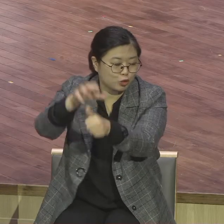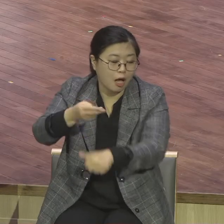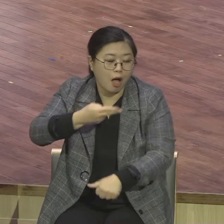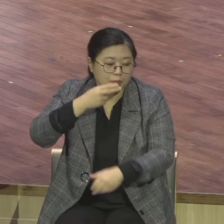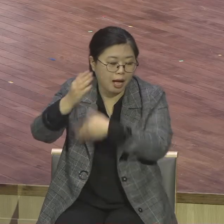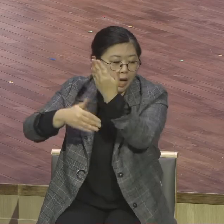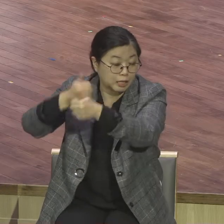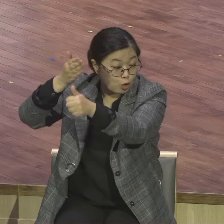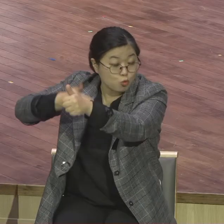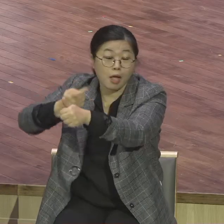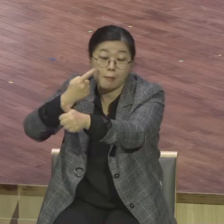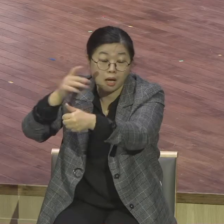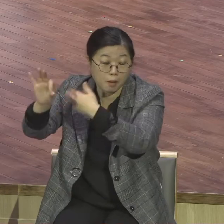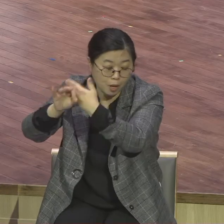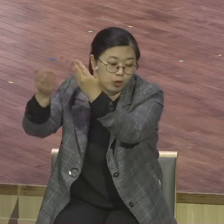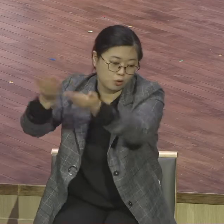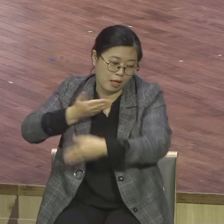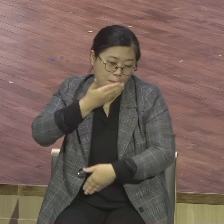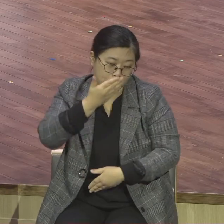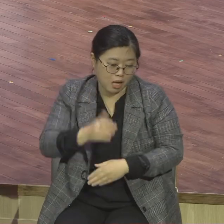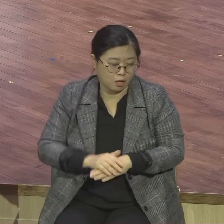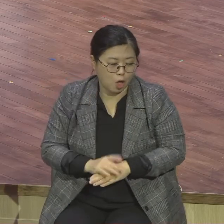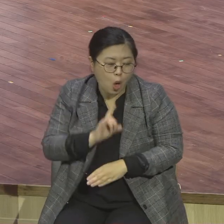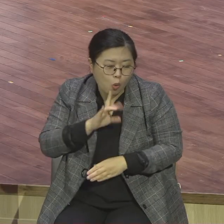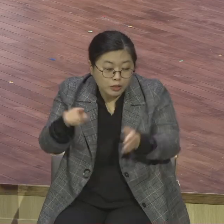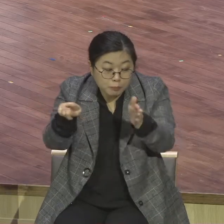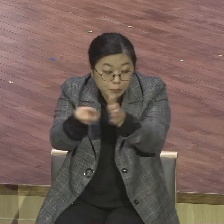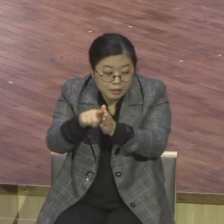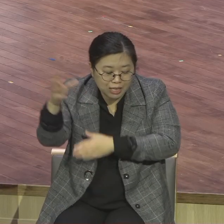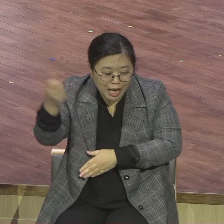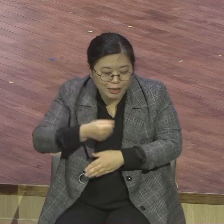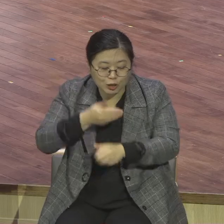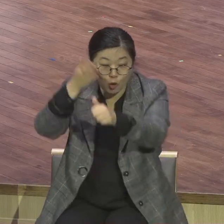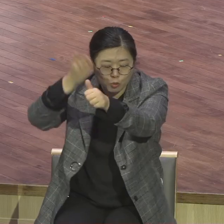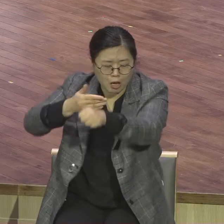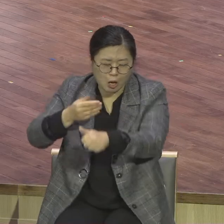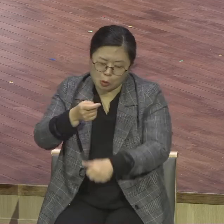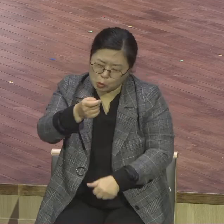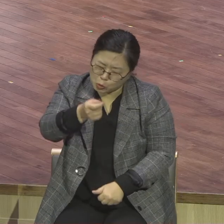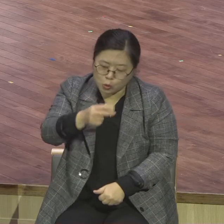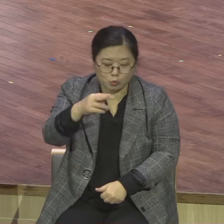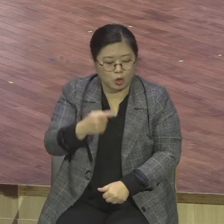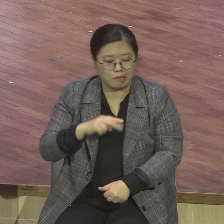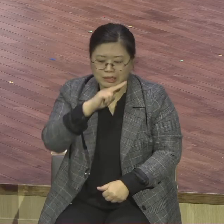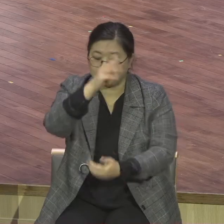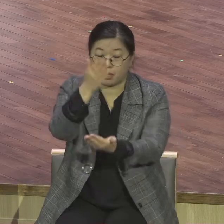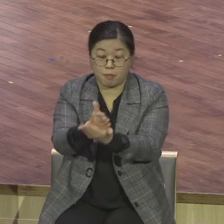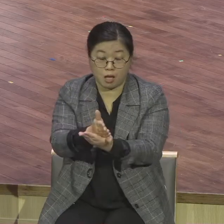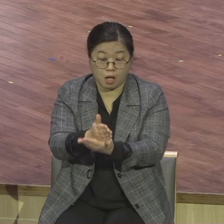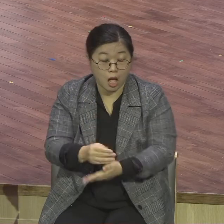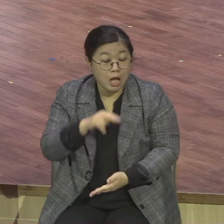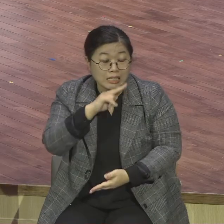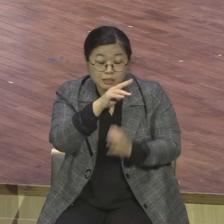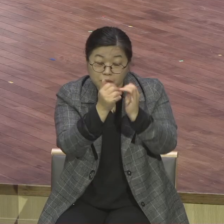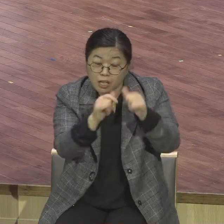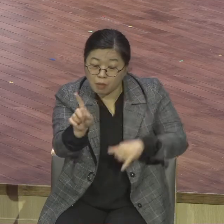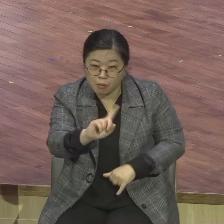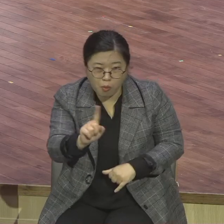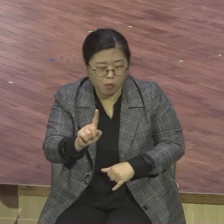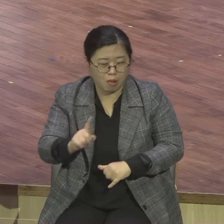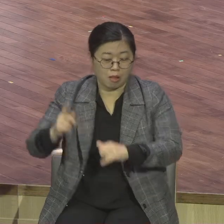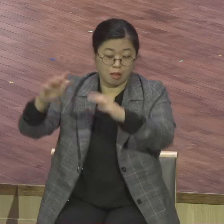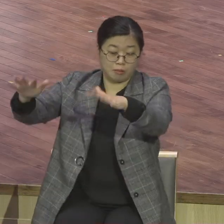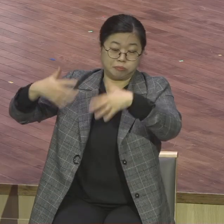구하라. 그리하면 주시리라. 오직 믿음으로 구하고 조금도 의심하지 말라. 의심하는 자는 마치 바람에